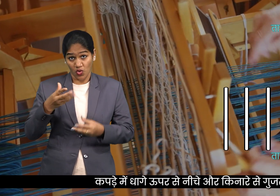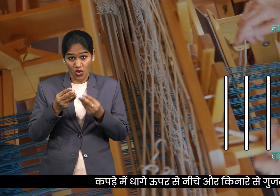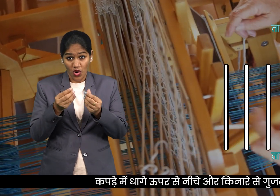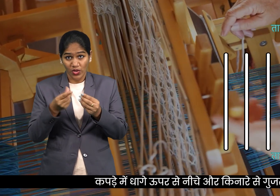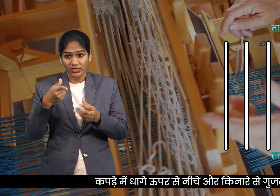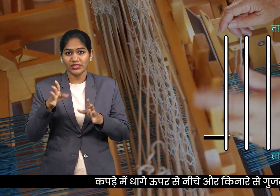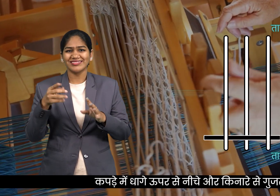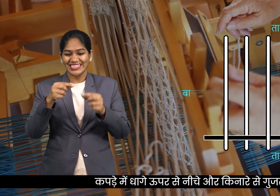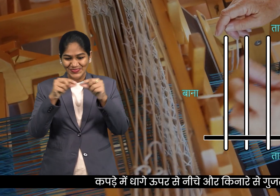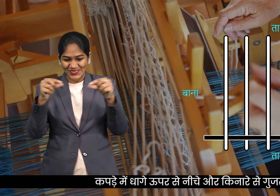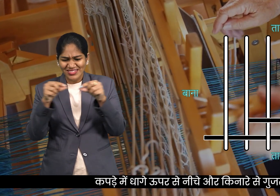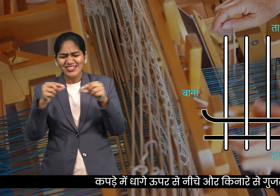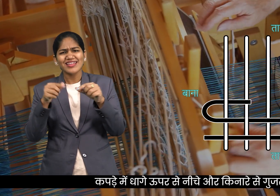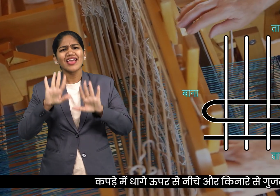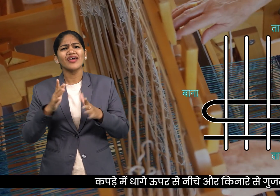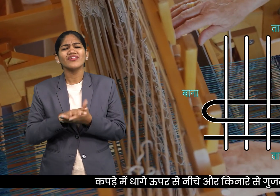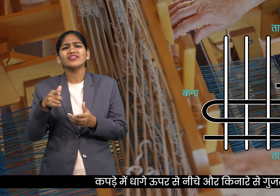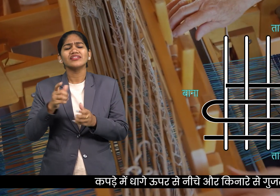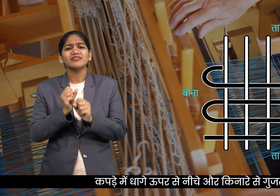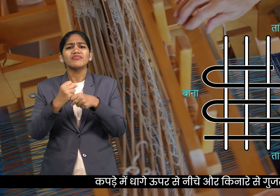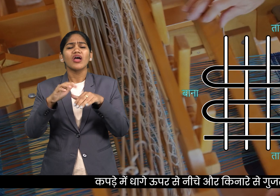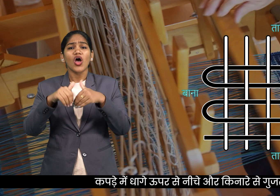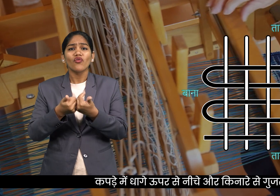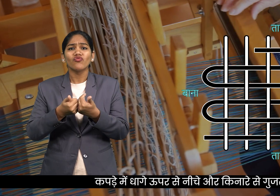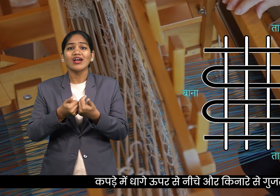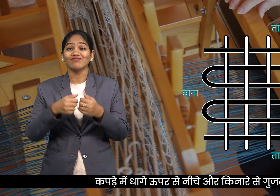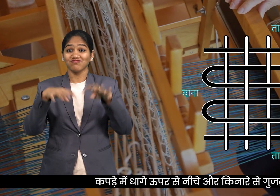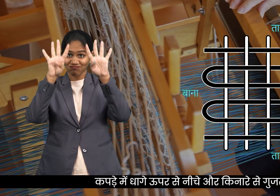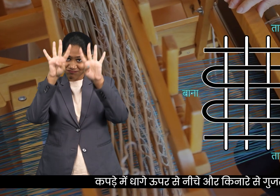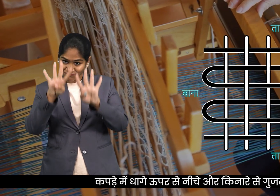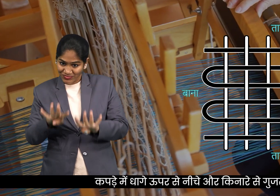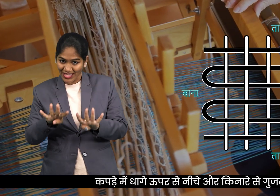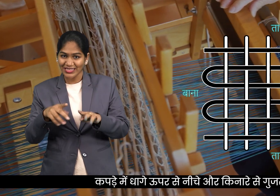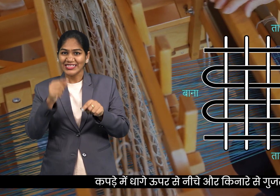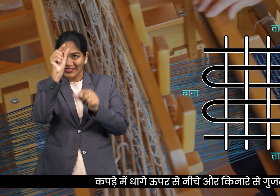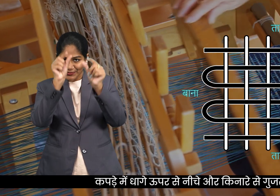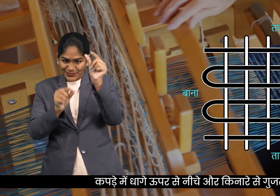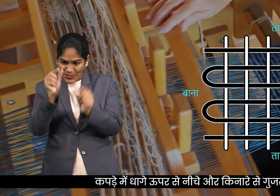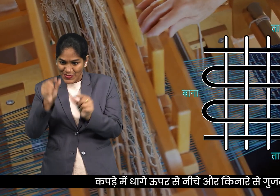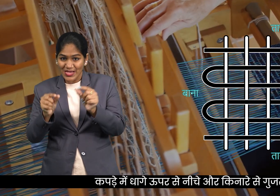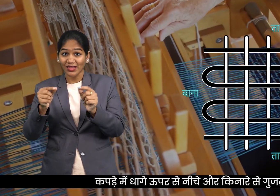कपड़े में धागे ऊपर से नीचे और किनारे से गुजरते हैं।